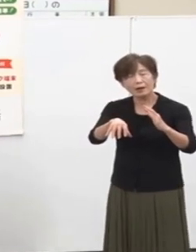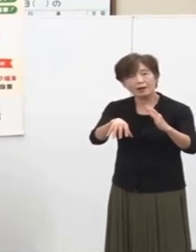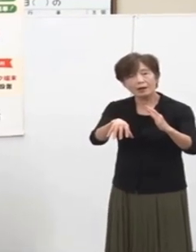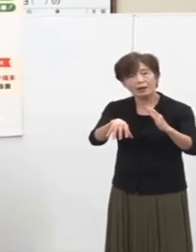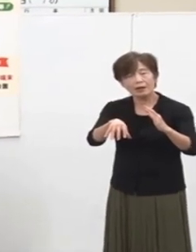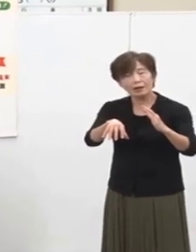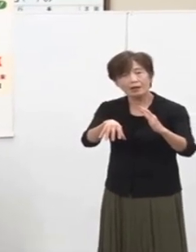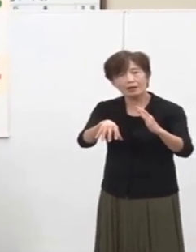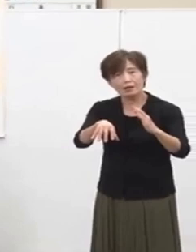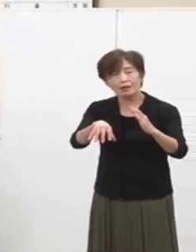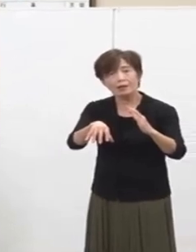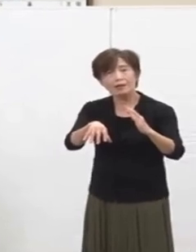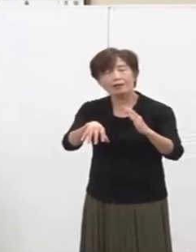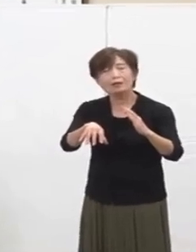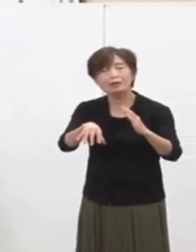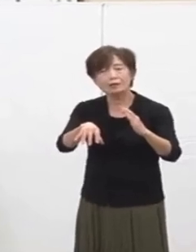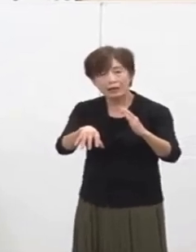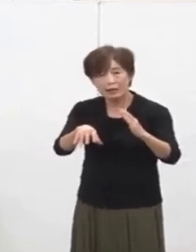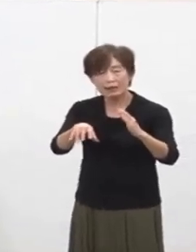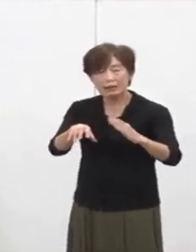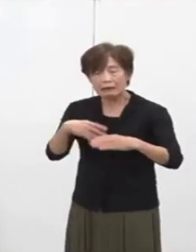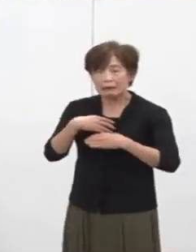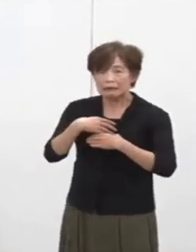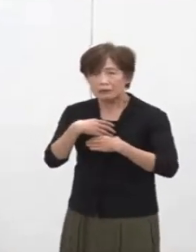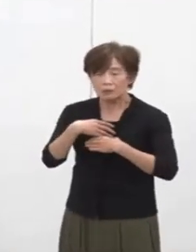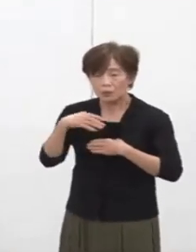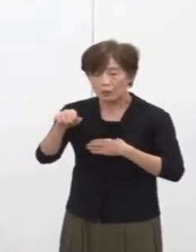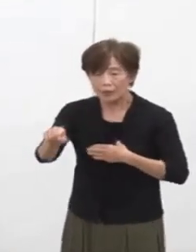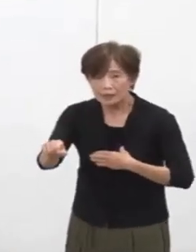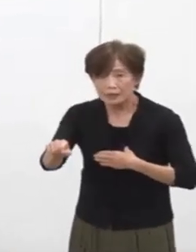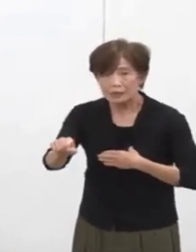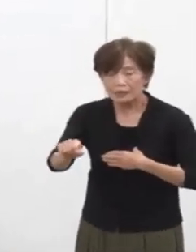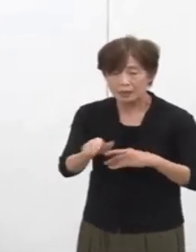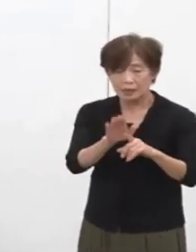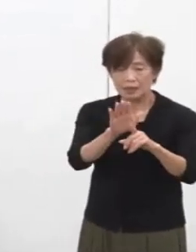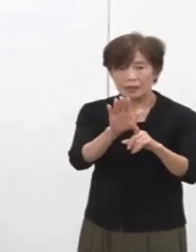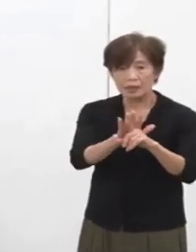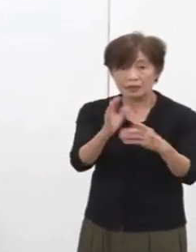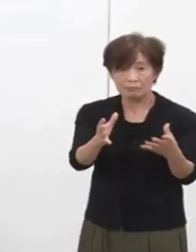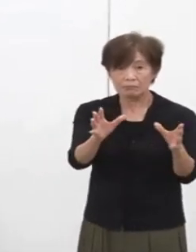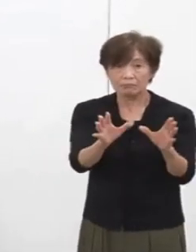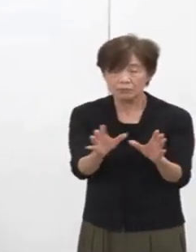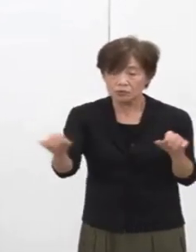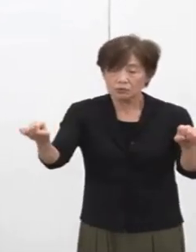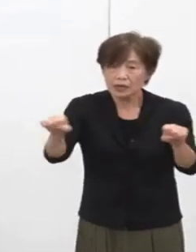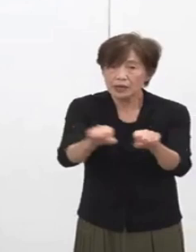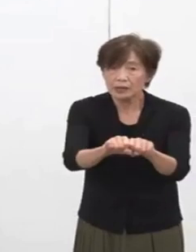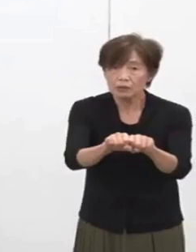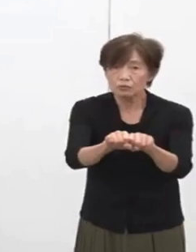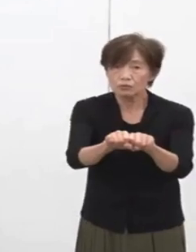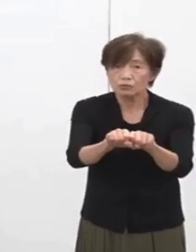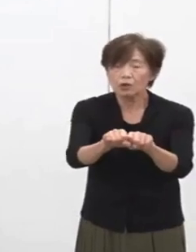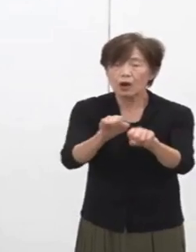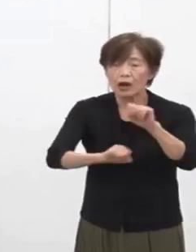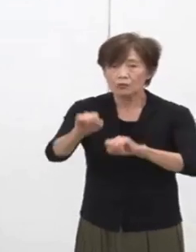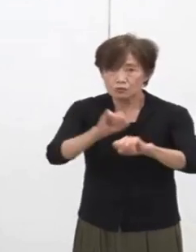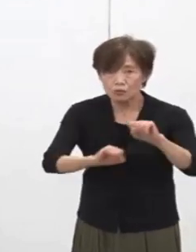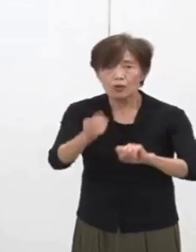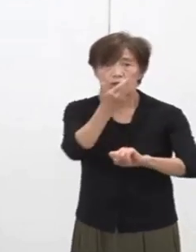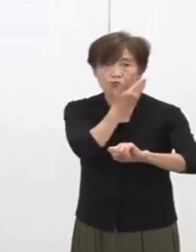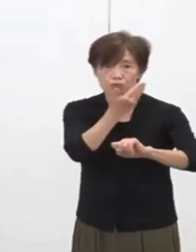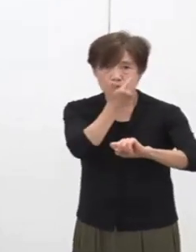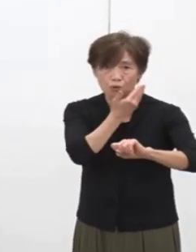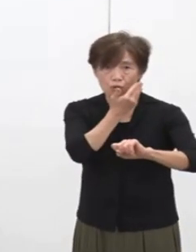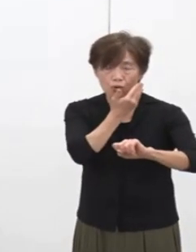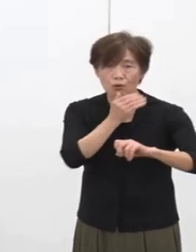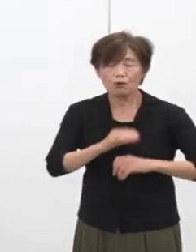クをキャッチしてですね、それを適切に支援機関につなげていくという、このつなげていくアクションが重要ですので、